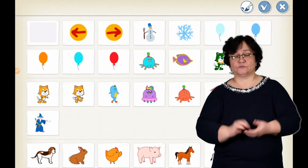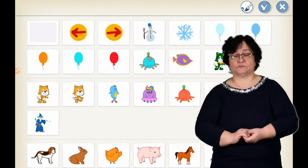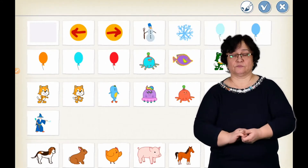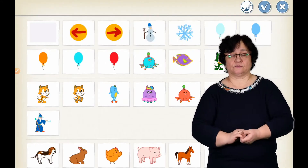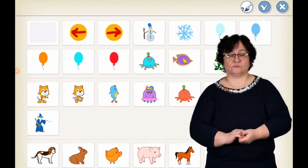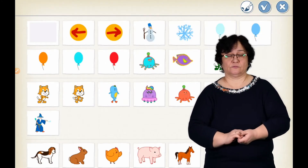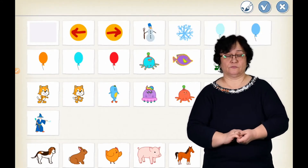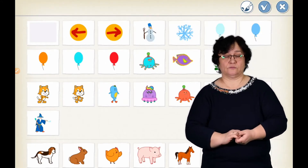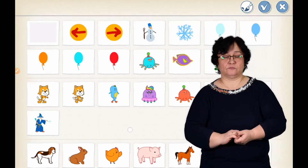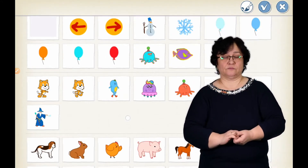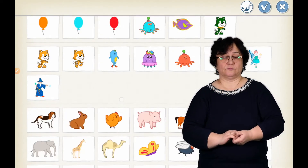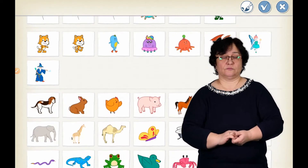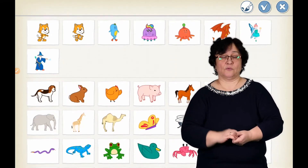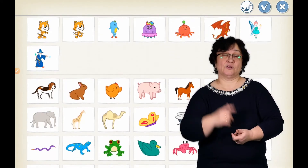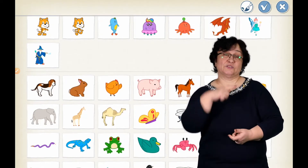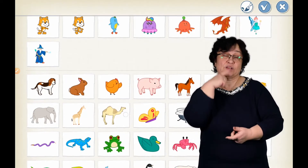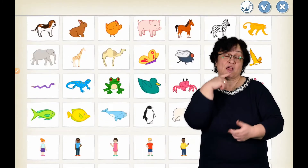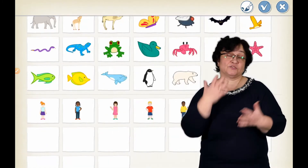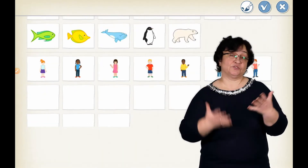якусь,